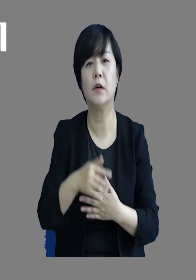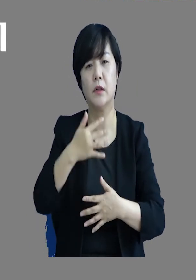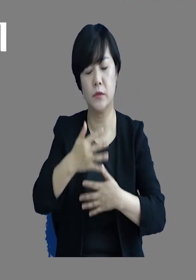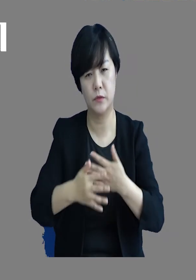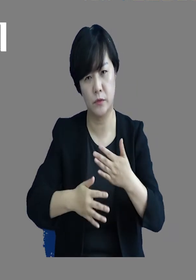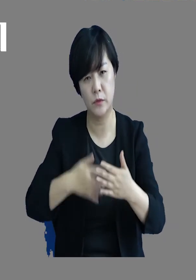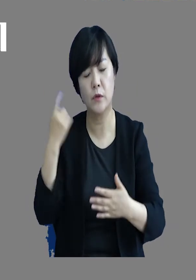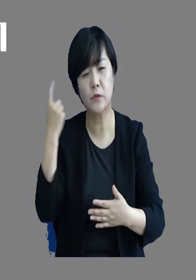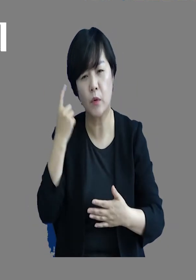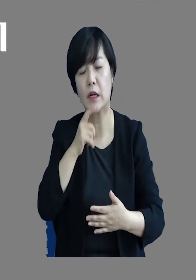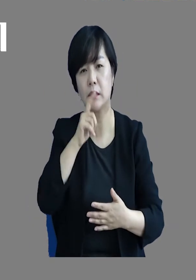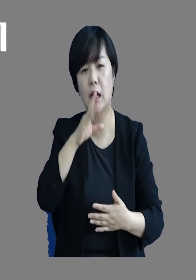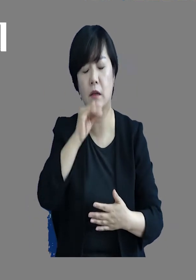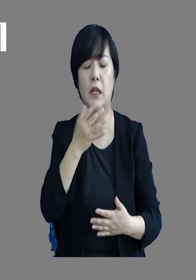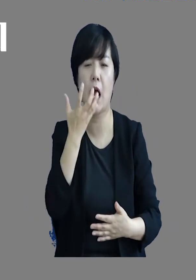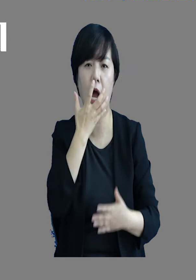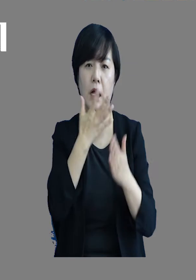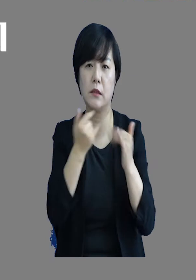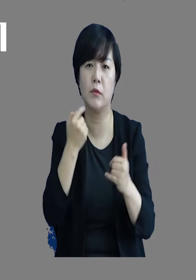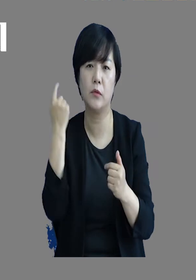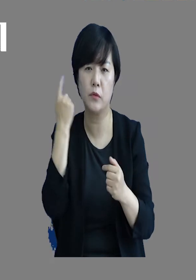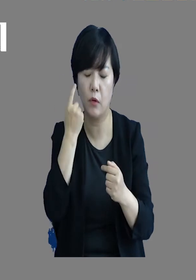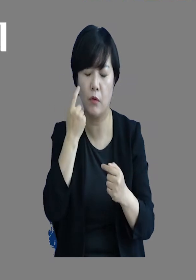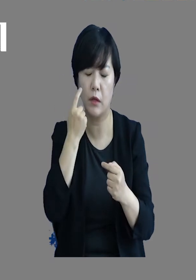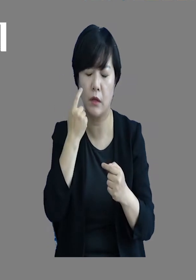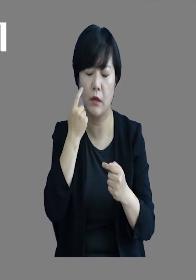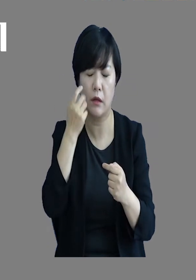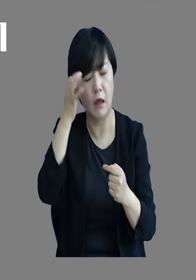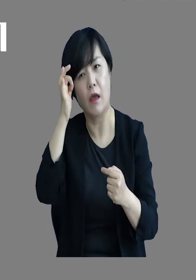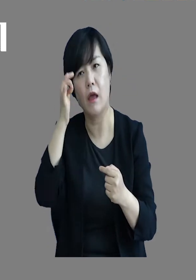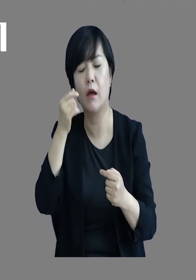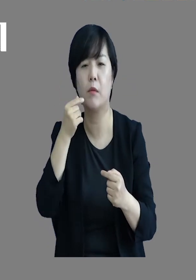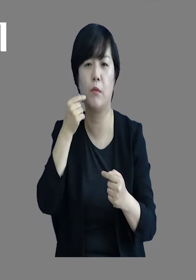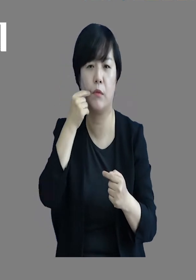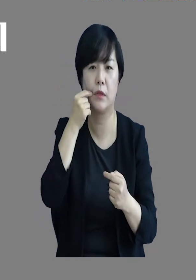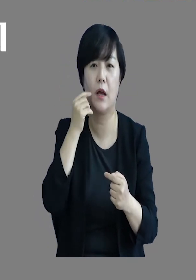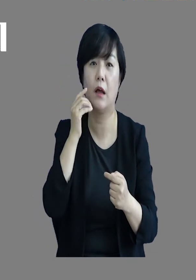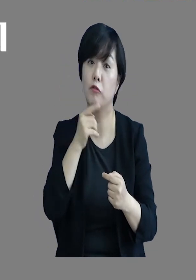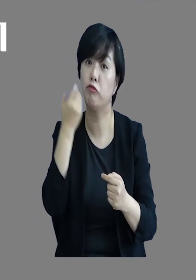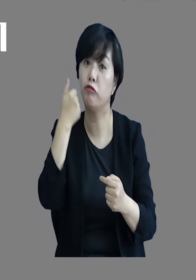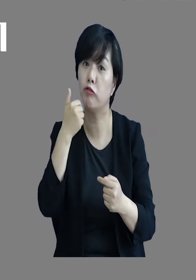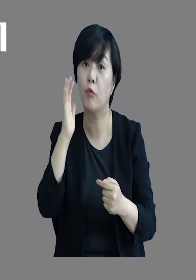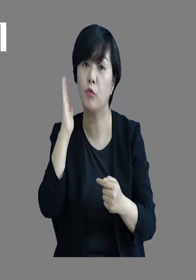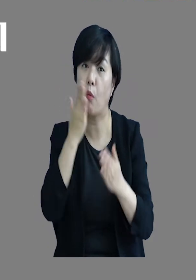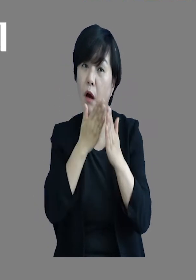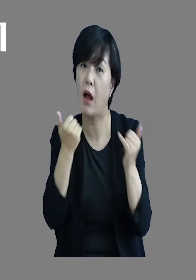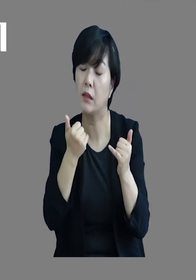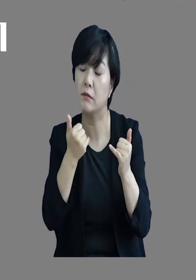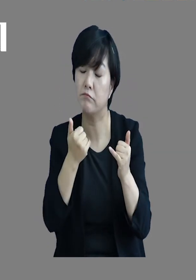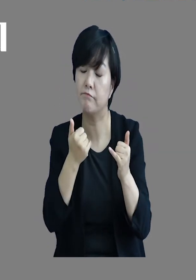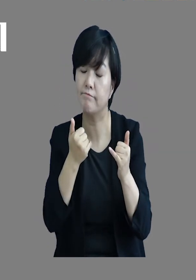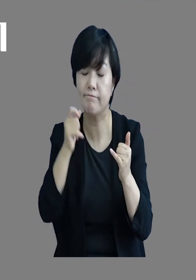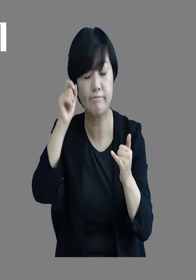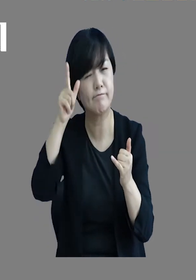소리가 당연한 청인들은 소리에 반응하지 않는 누군가가 농인일 수 있다는 생각을 하기